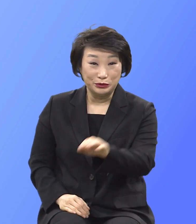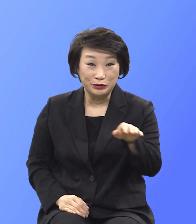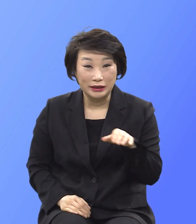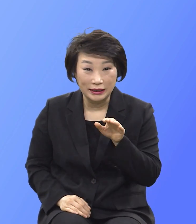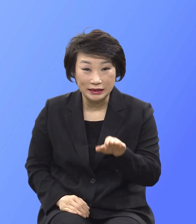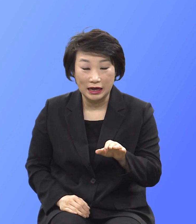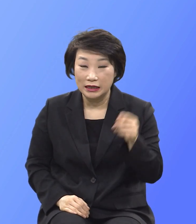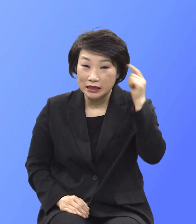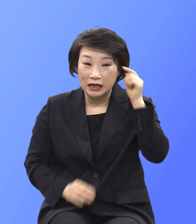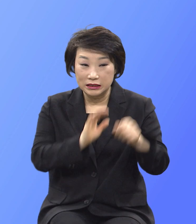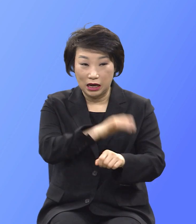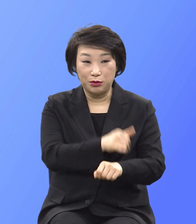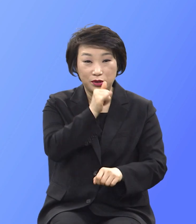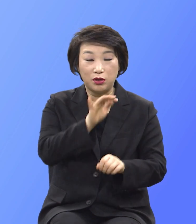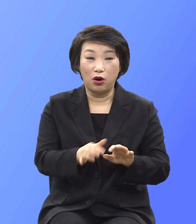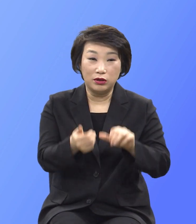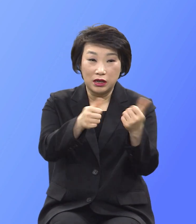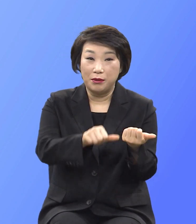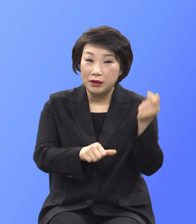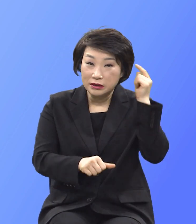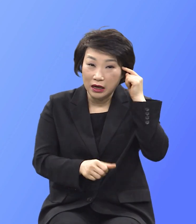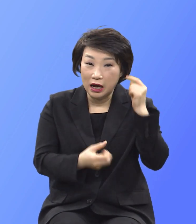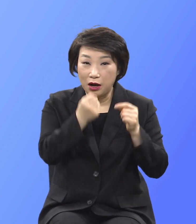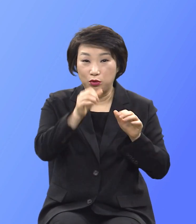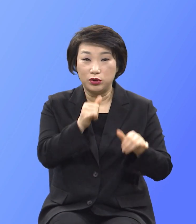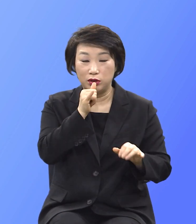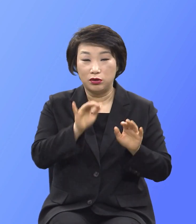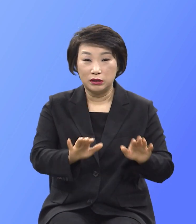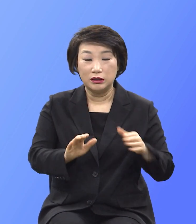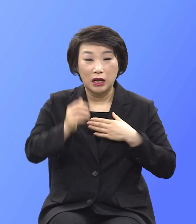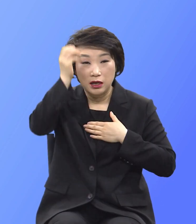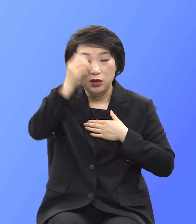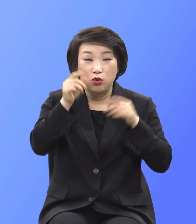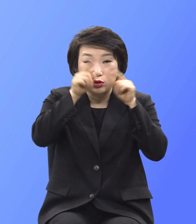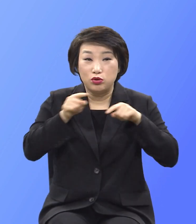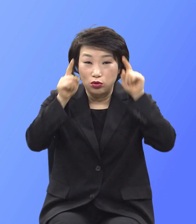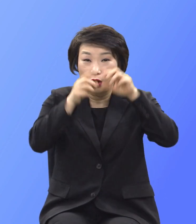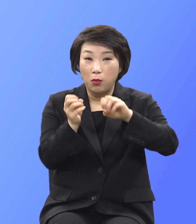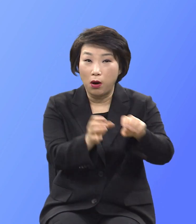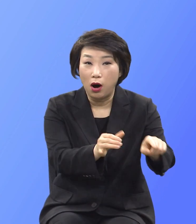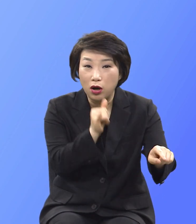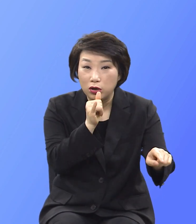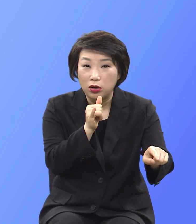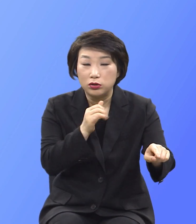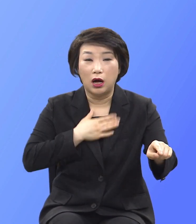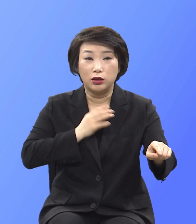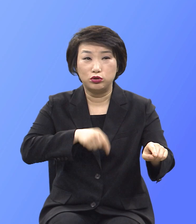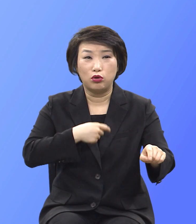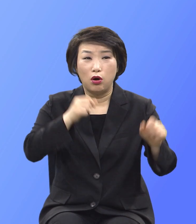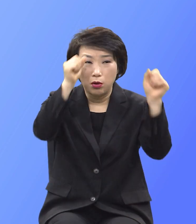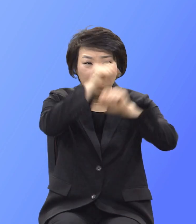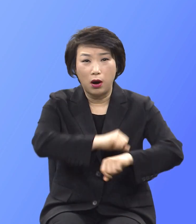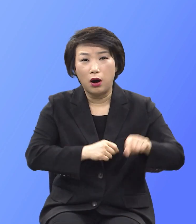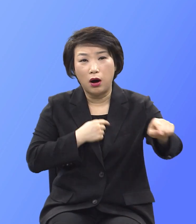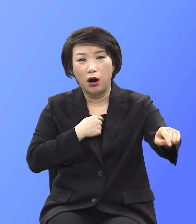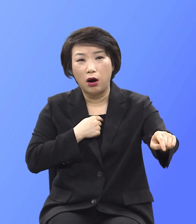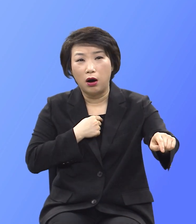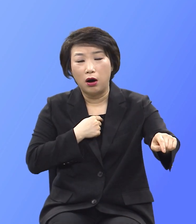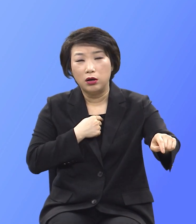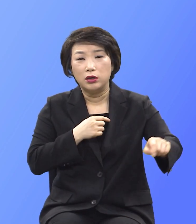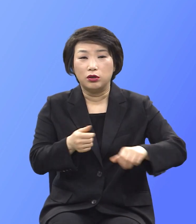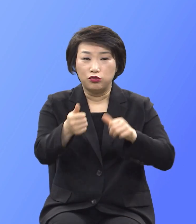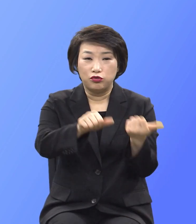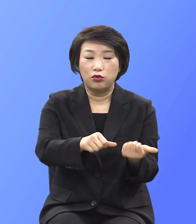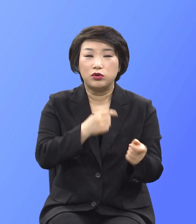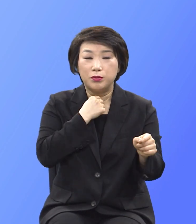우리가 잘못된 생각, 사망의 생각으로 내 영혼을 지옥에 내던져 스스로 멸망시켜 죽이려는